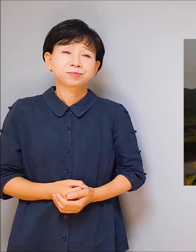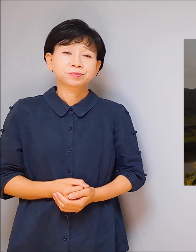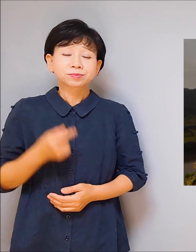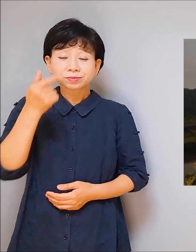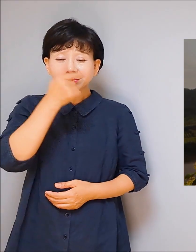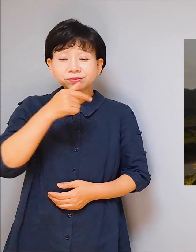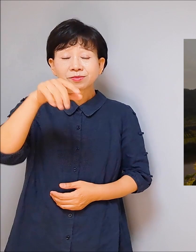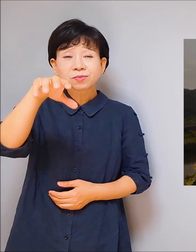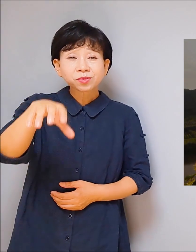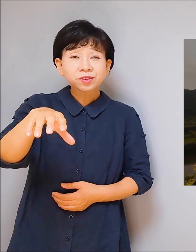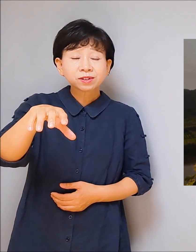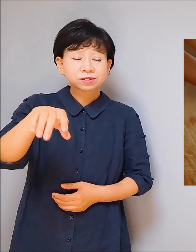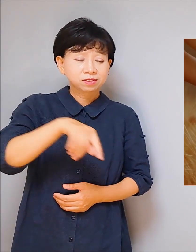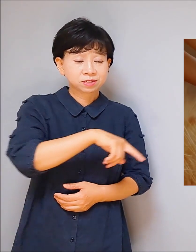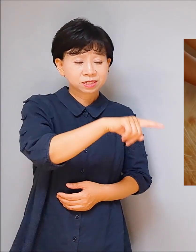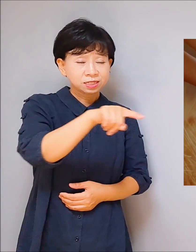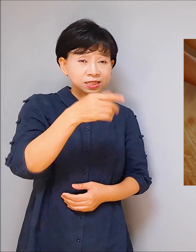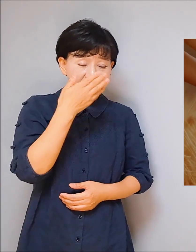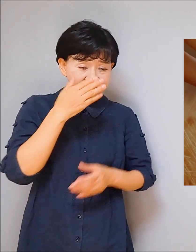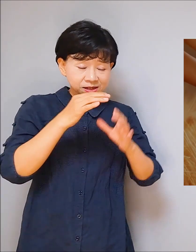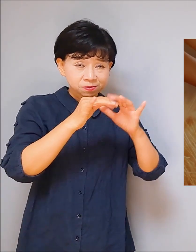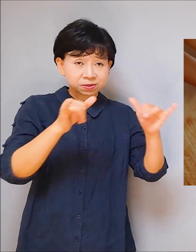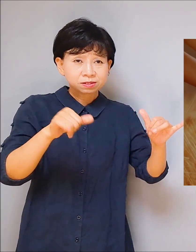그곳에서 그들은